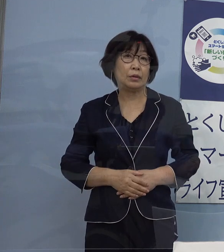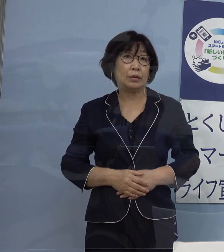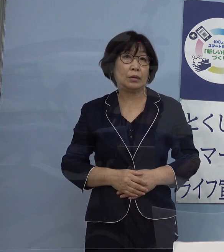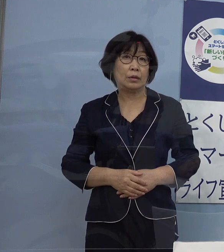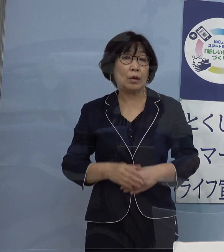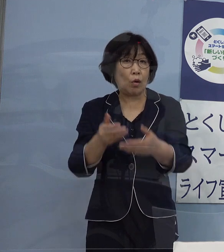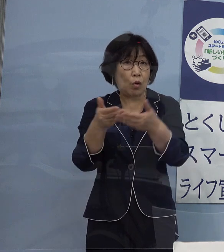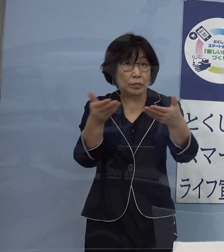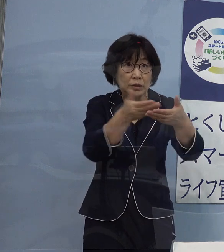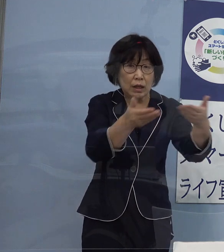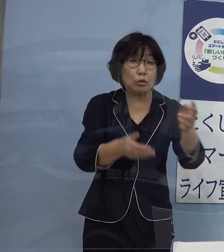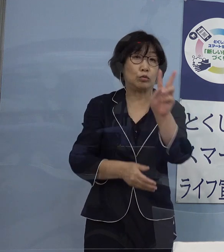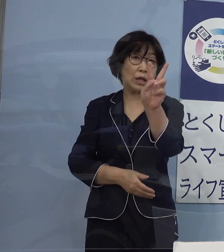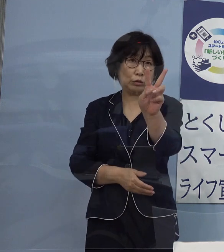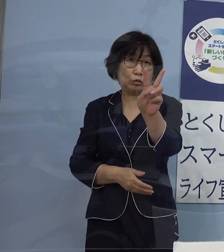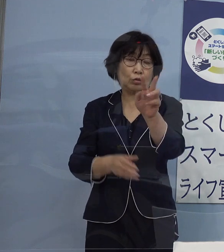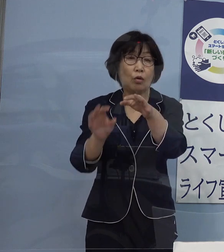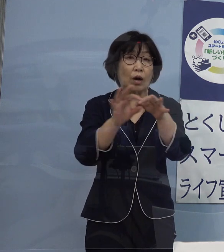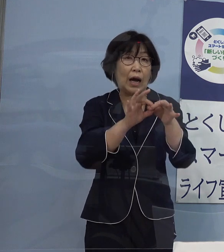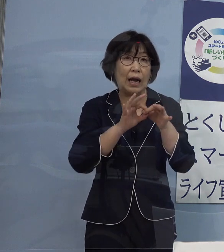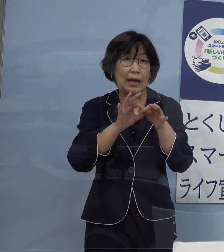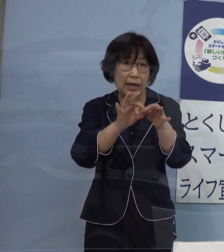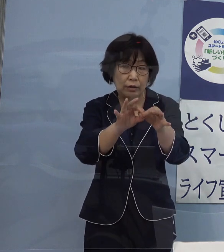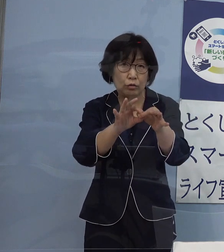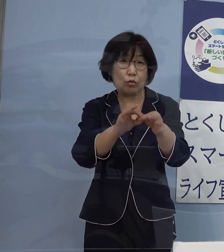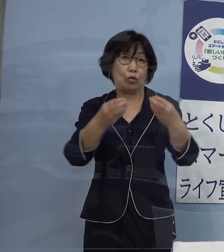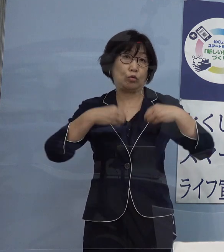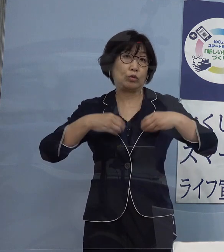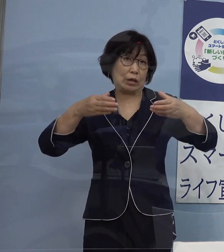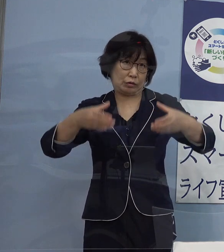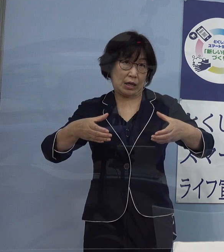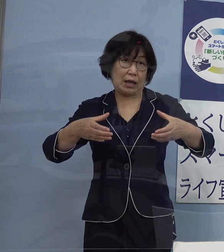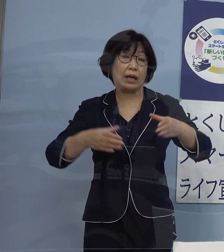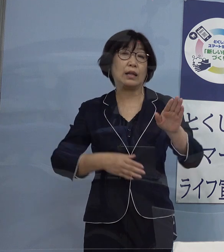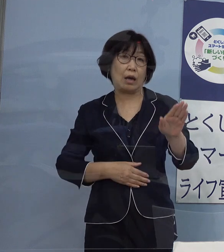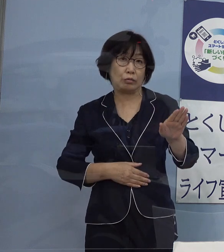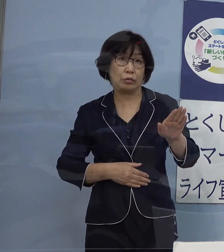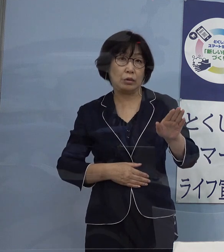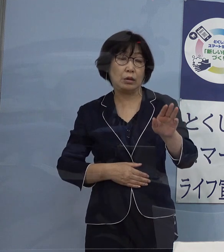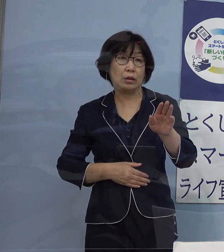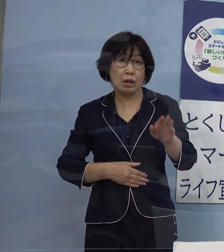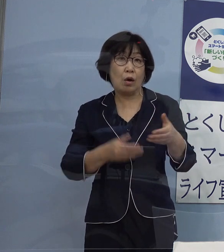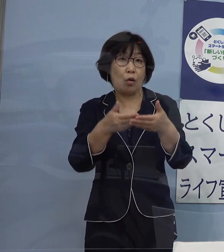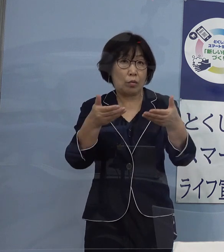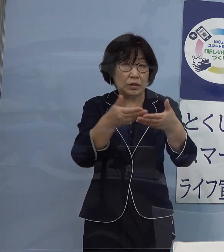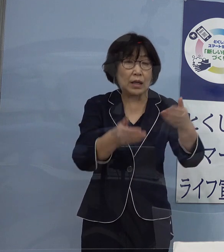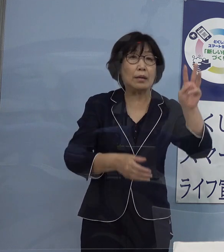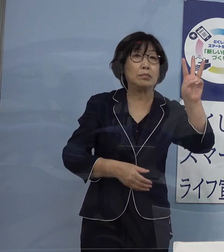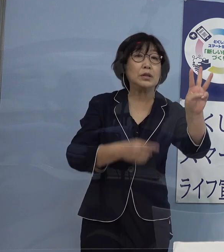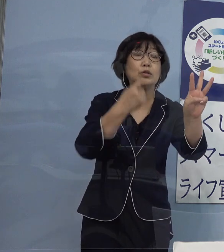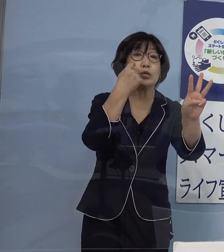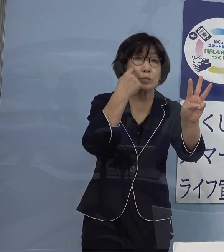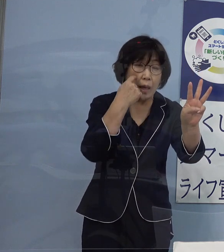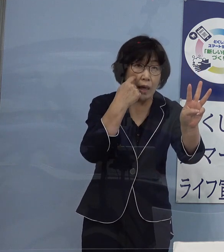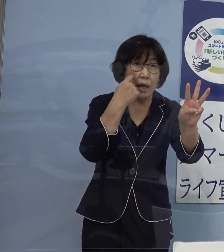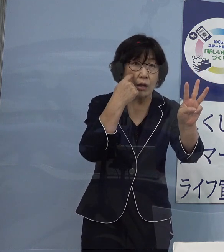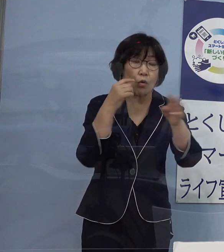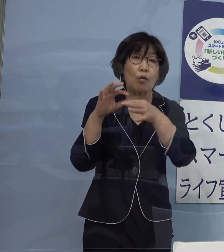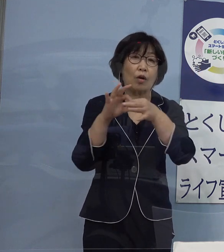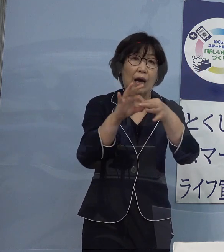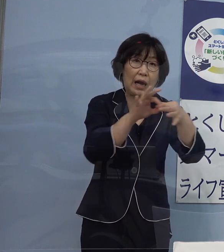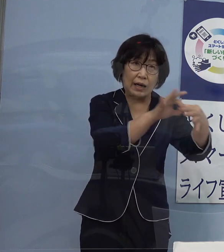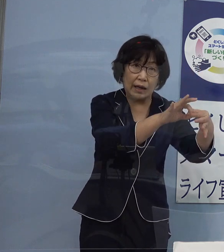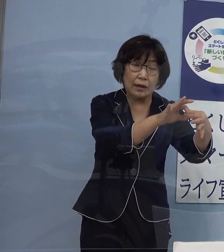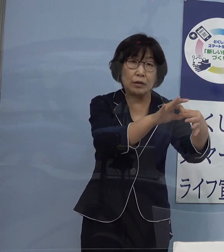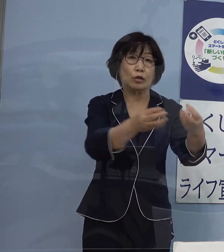の関連クラスターとなっているところでありますので、3つ目のお店としての関連クラスターとして見るかどうか、このあた